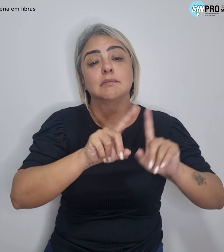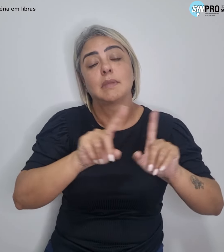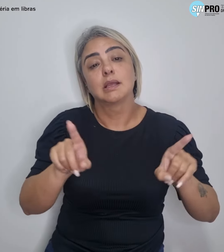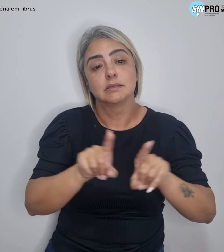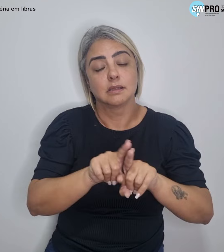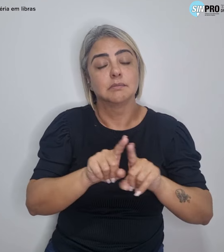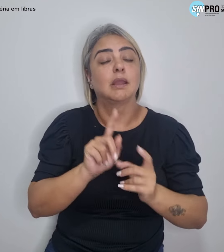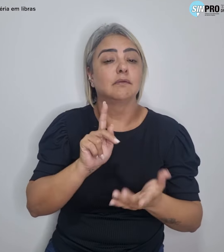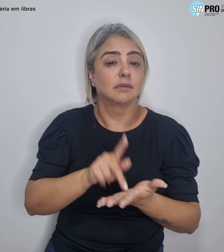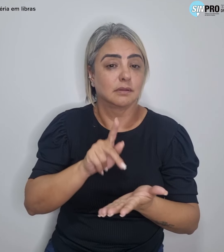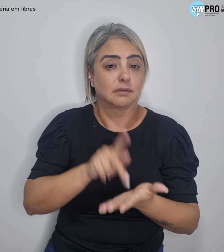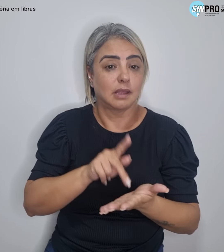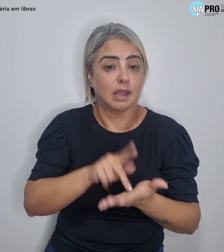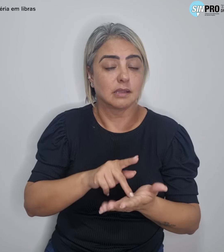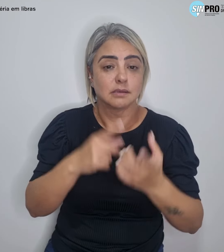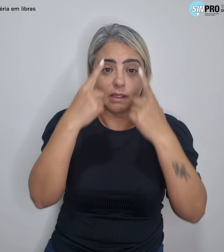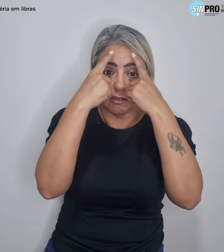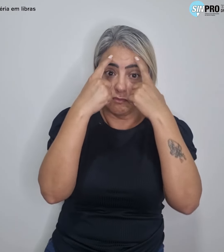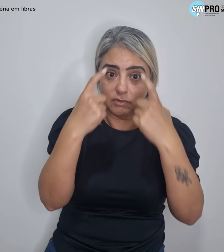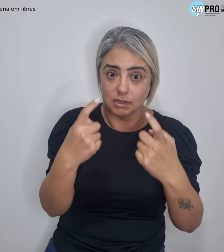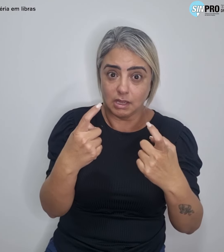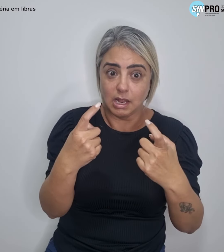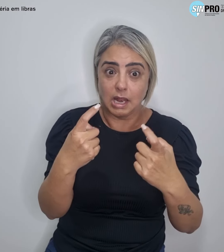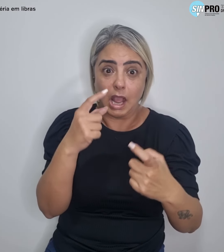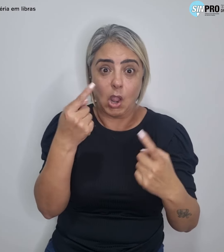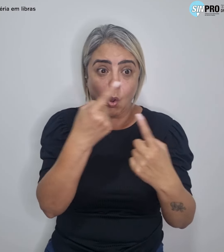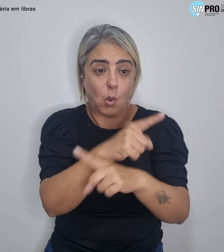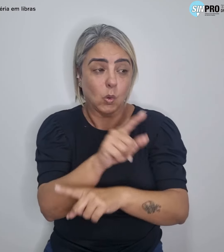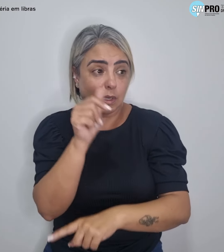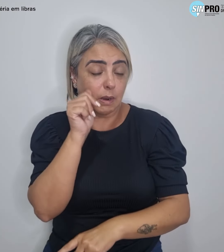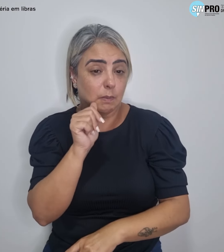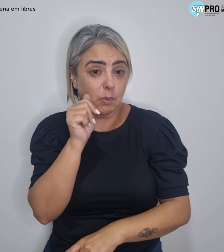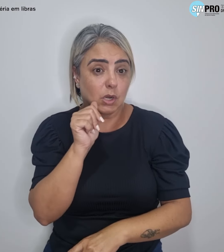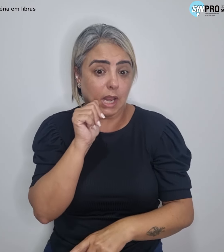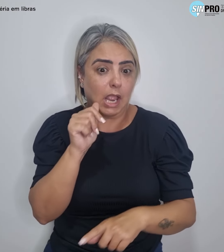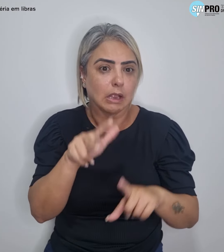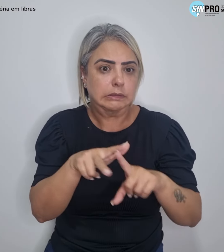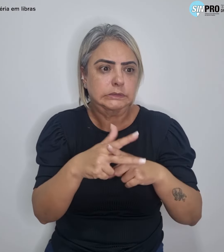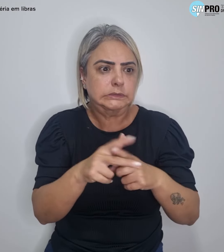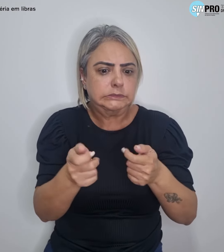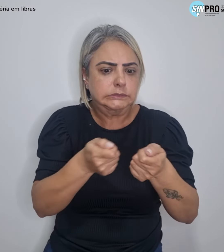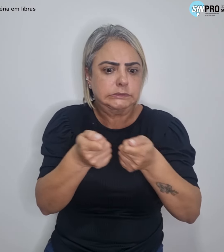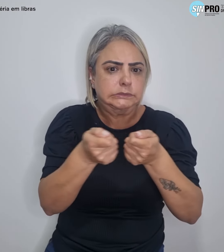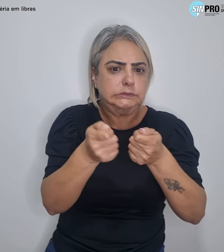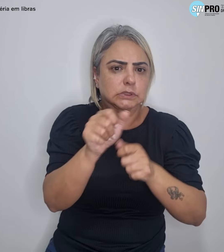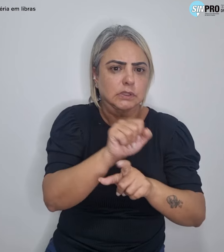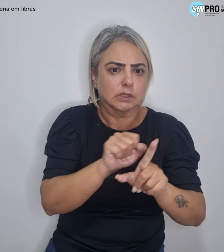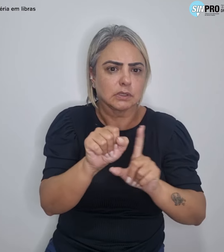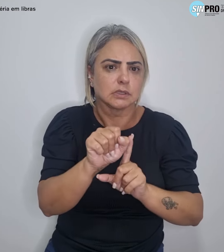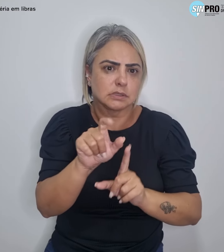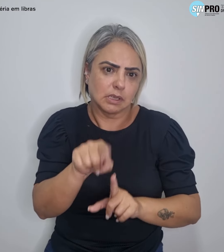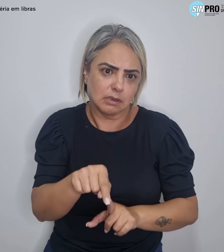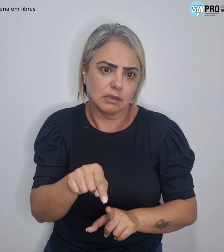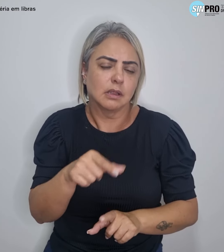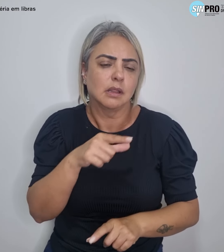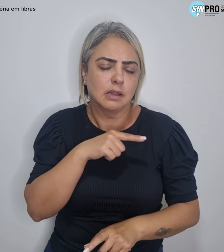verdade que a violência sexista, como o mecanismo de controle social que é, tende a